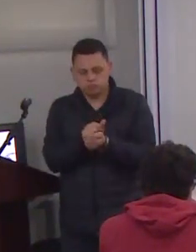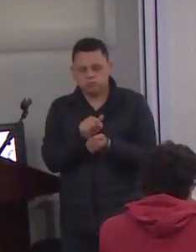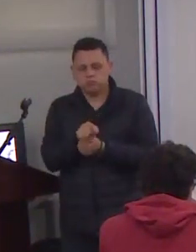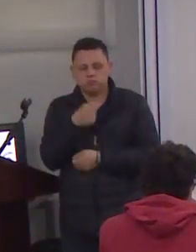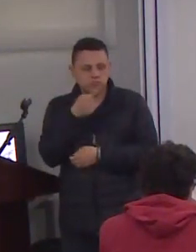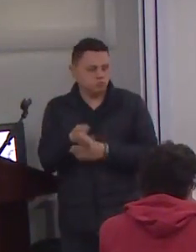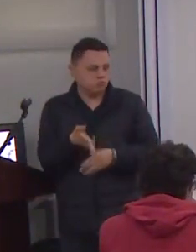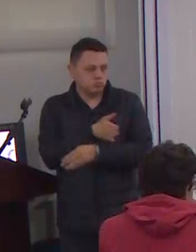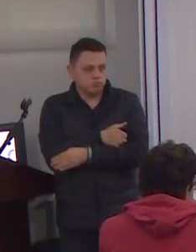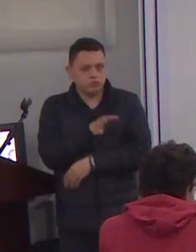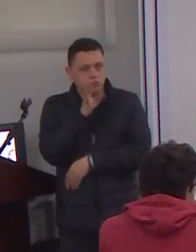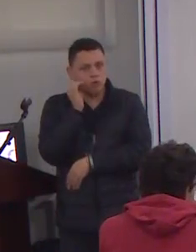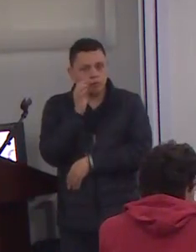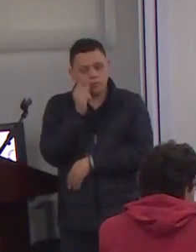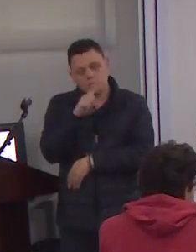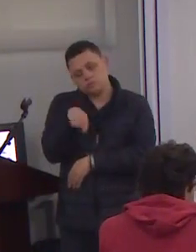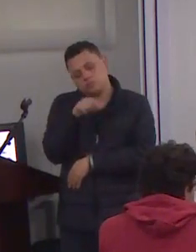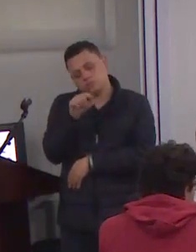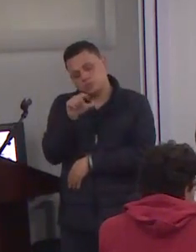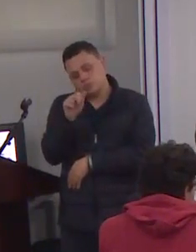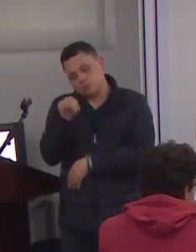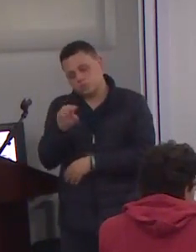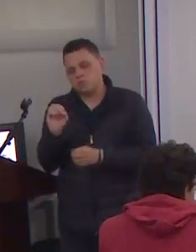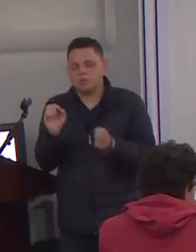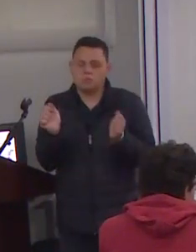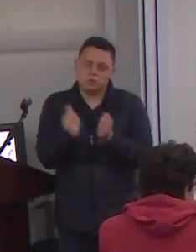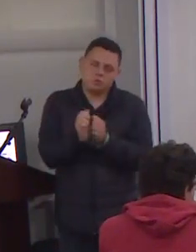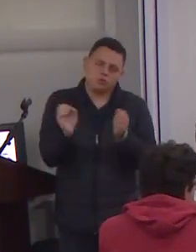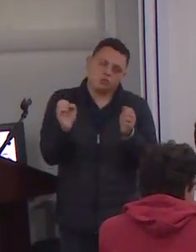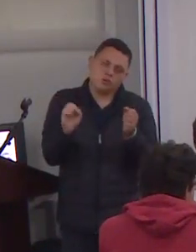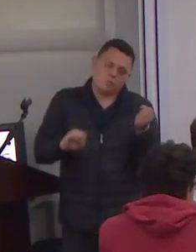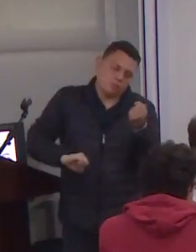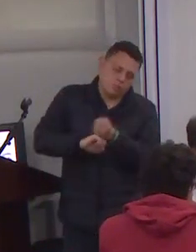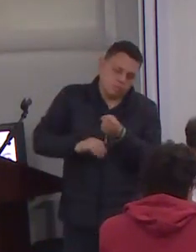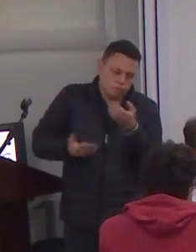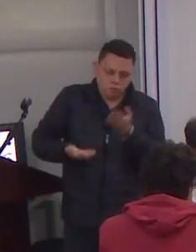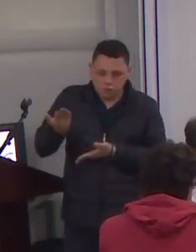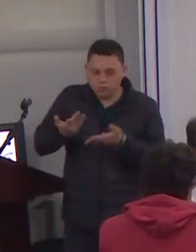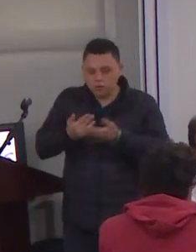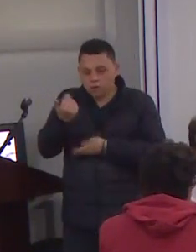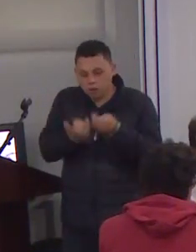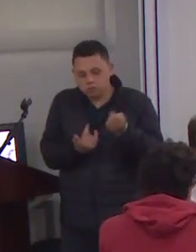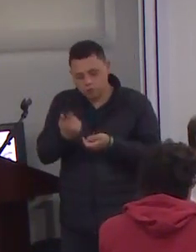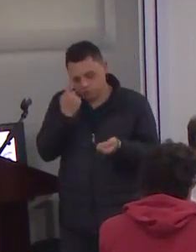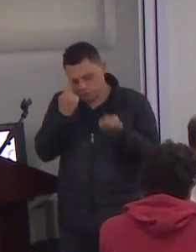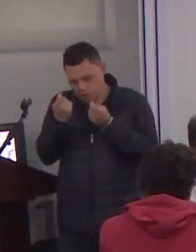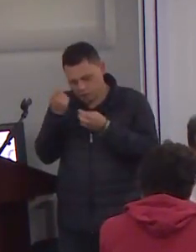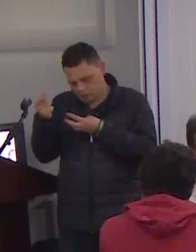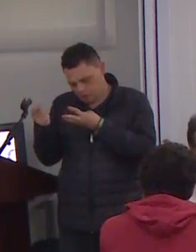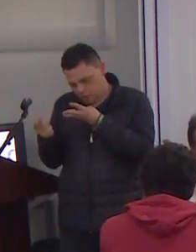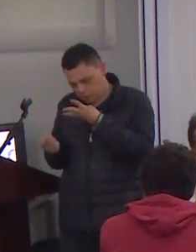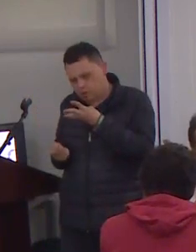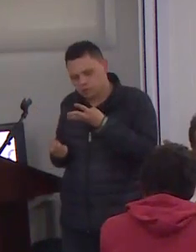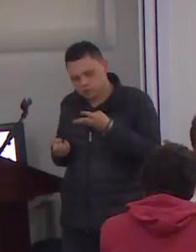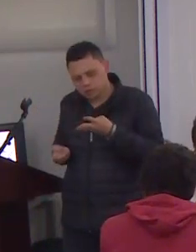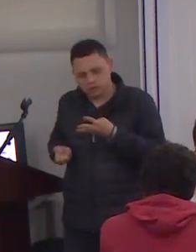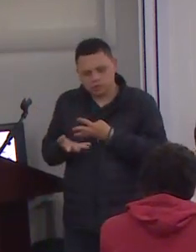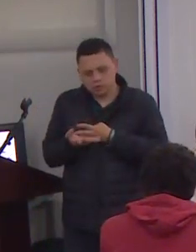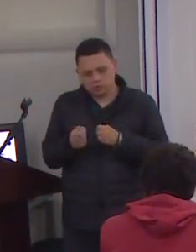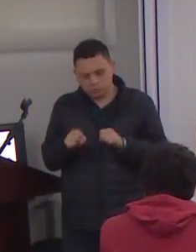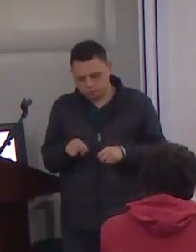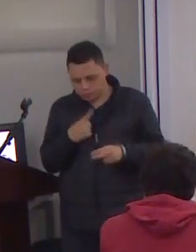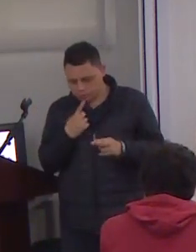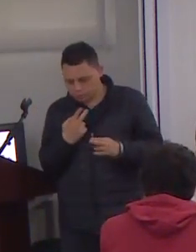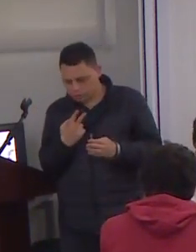Salam apoyo acompañamiento como queramos ya se conocen unas determinadas estrategias y se entiende sobre todo si son